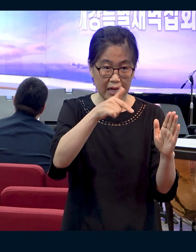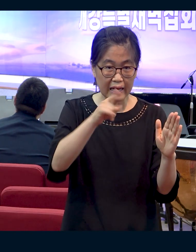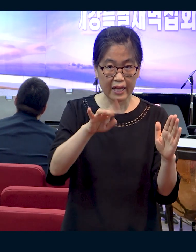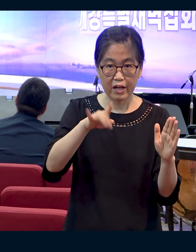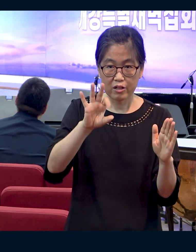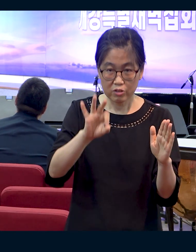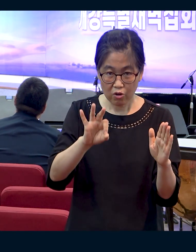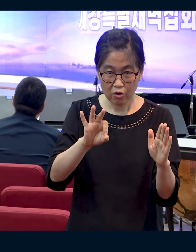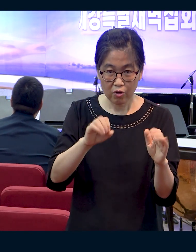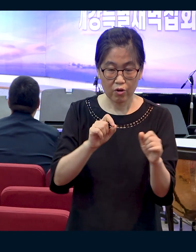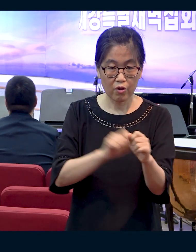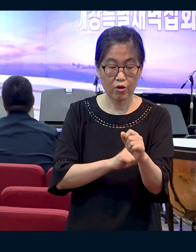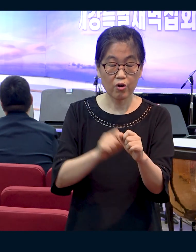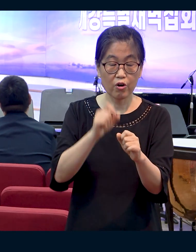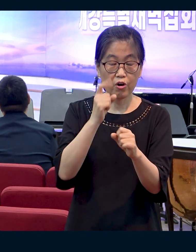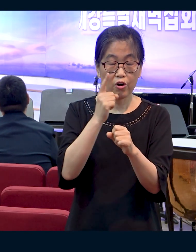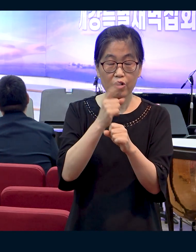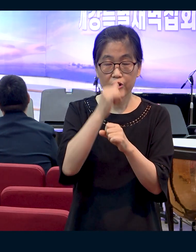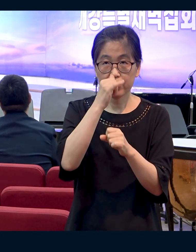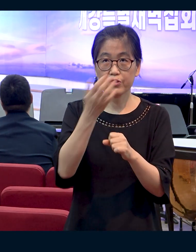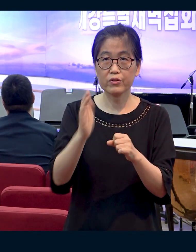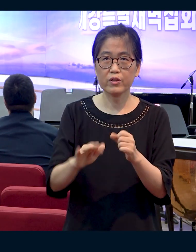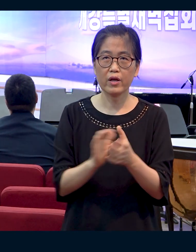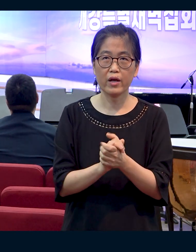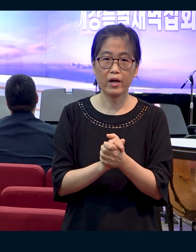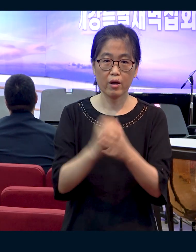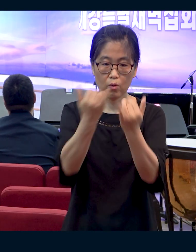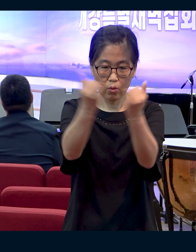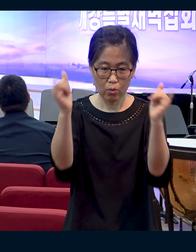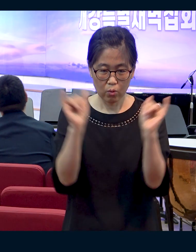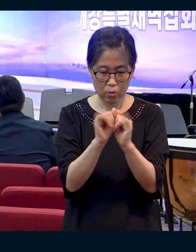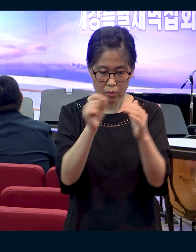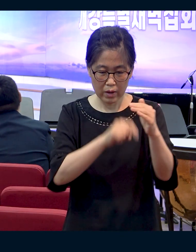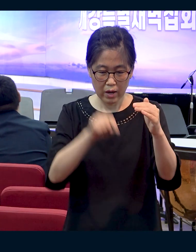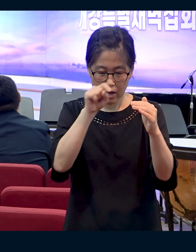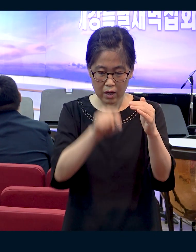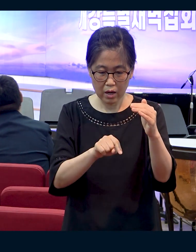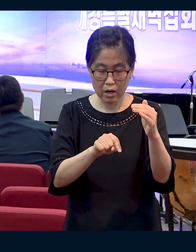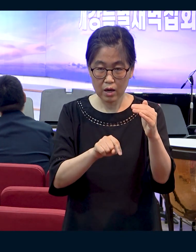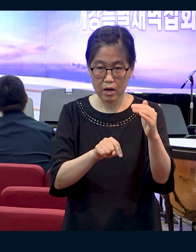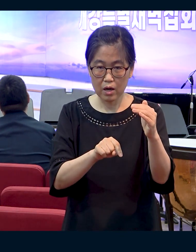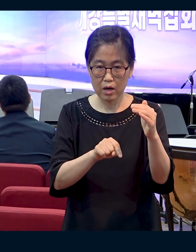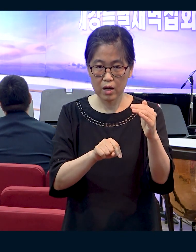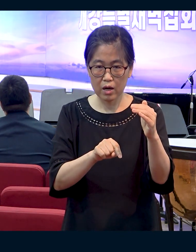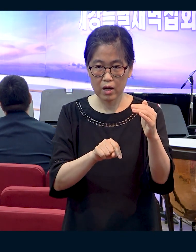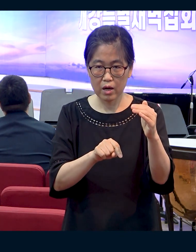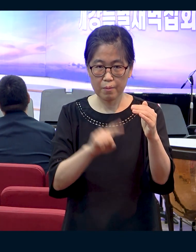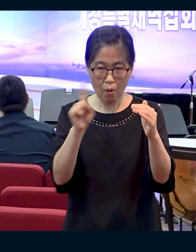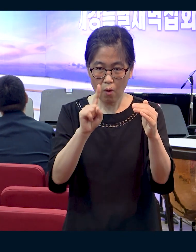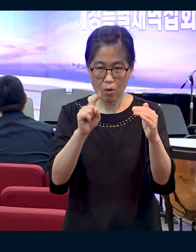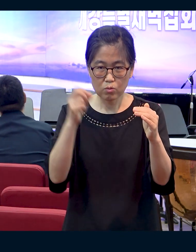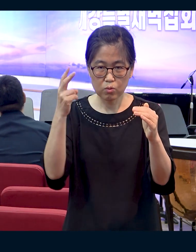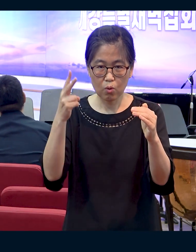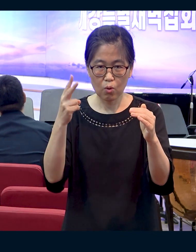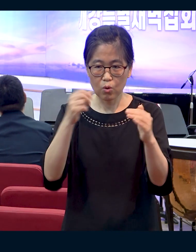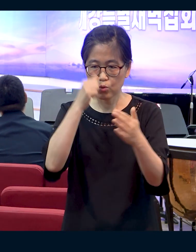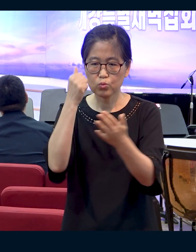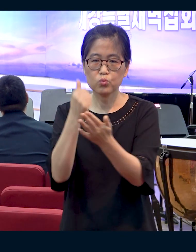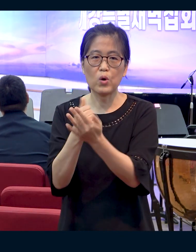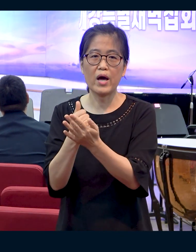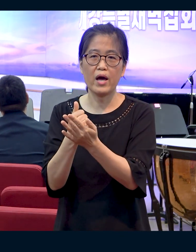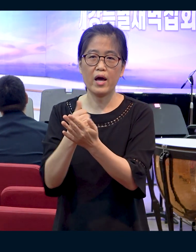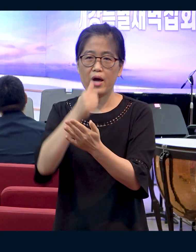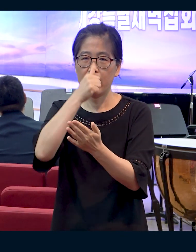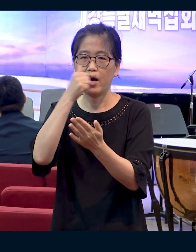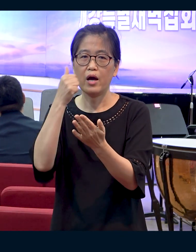또 뭐예요? 우리 공동체 안에 여전히 존재하는 게 뭡니까? 죄성이 존재하잖아요.